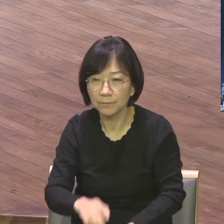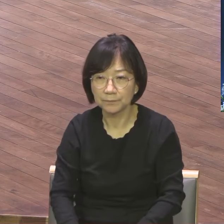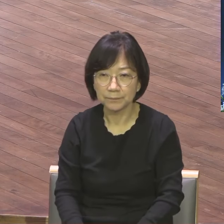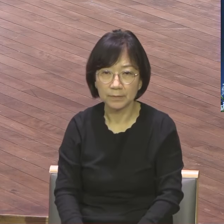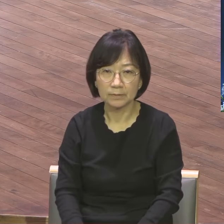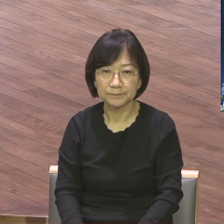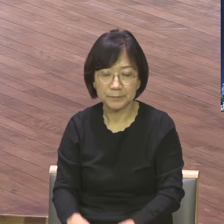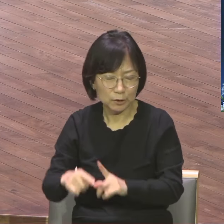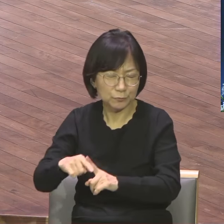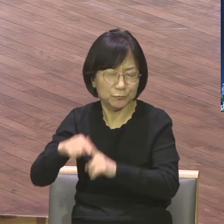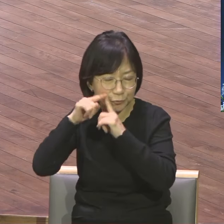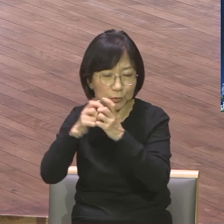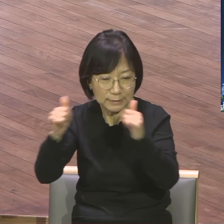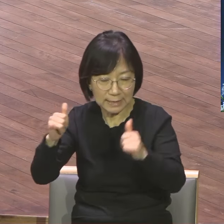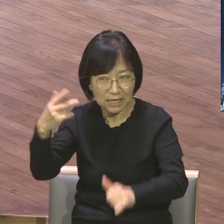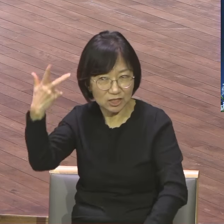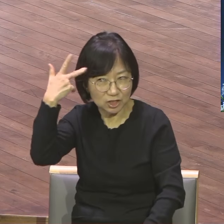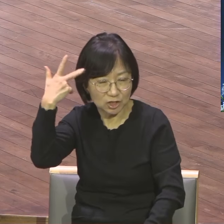가지고